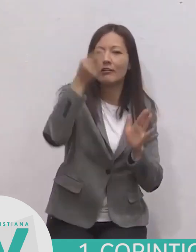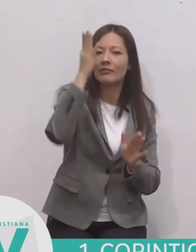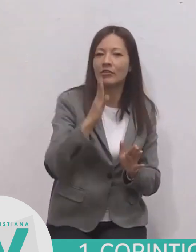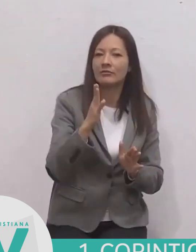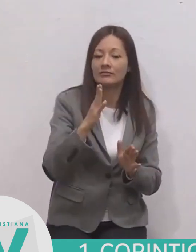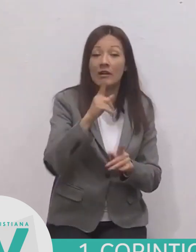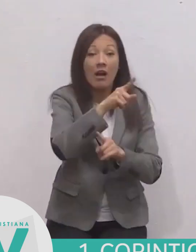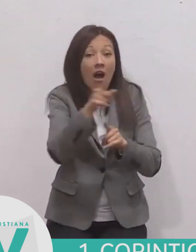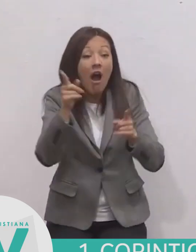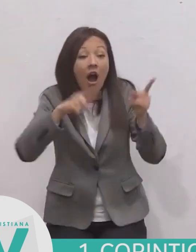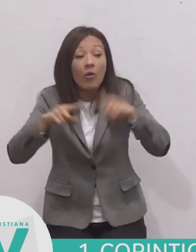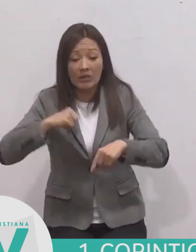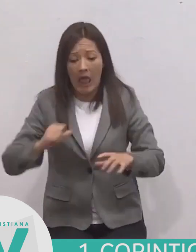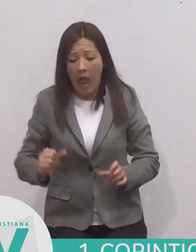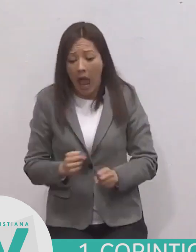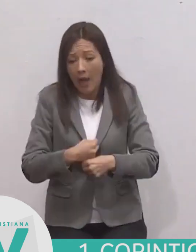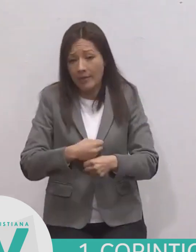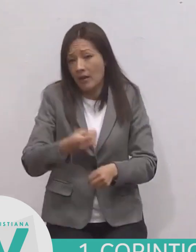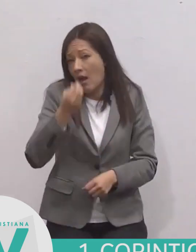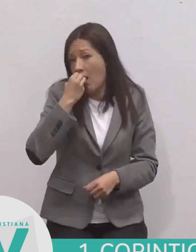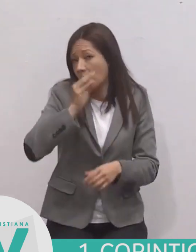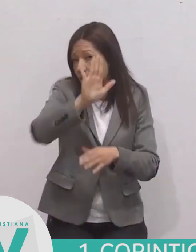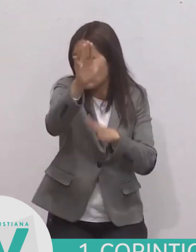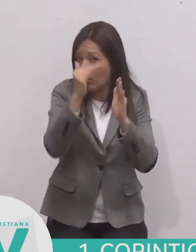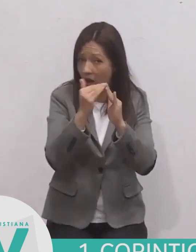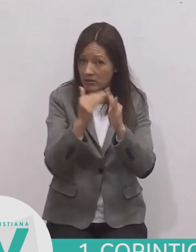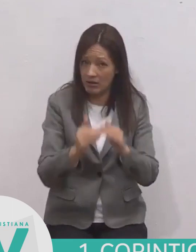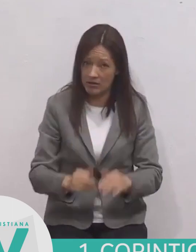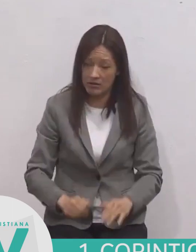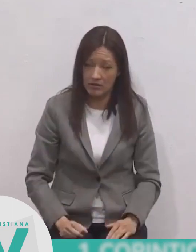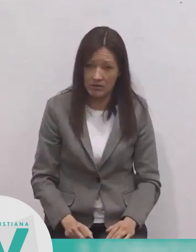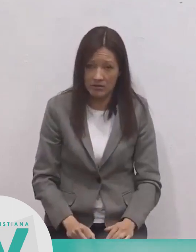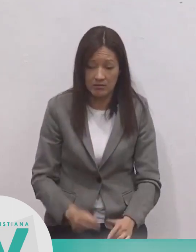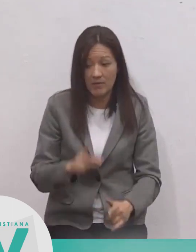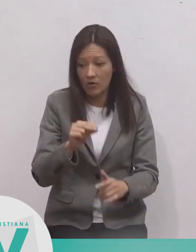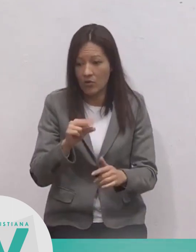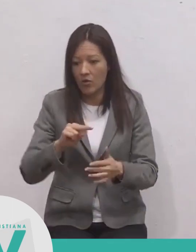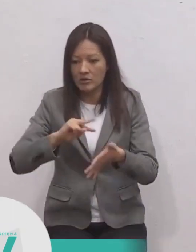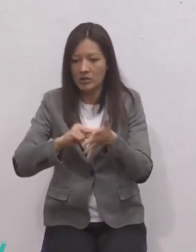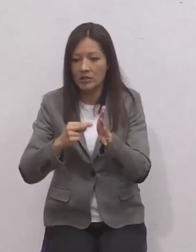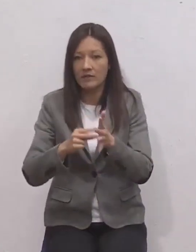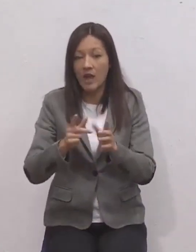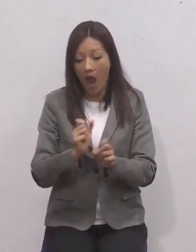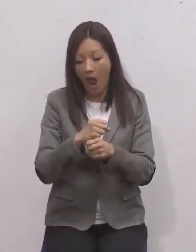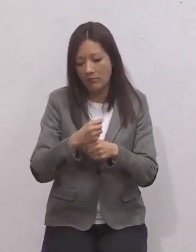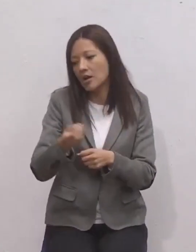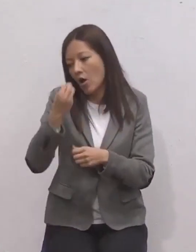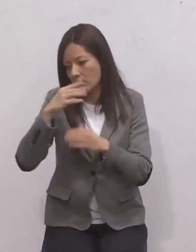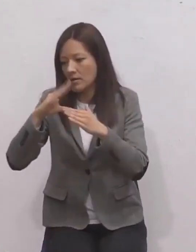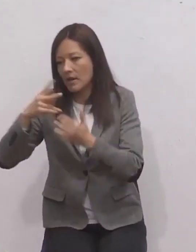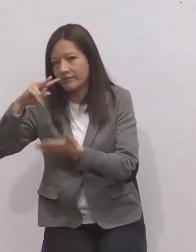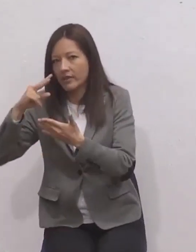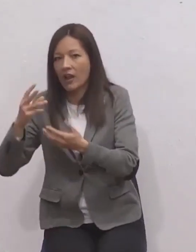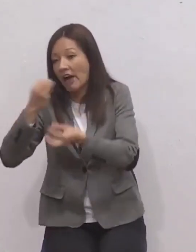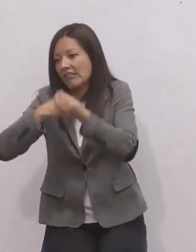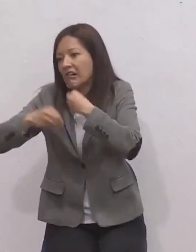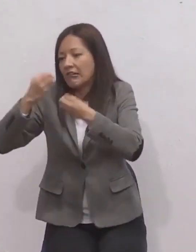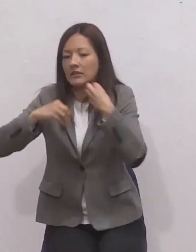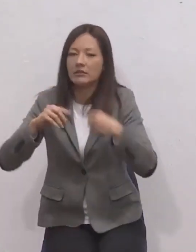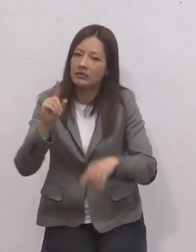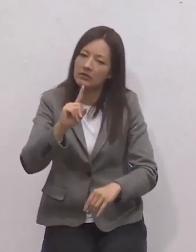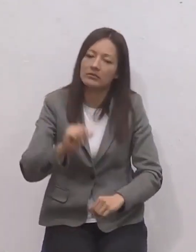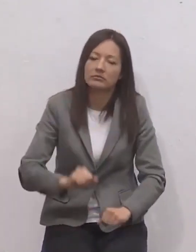hambre, coma en la casa para que no reunáis para juicio. Las demás cosas las pondré en orden cuando yo fuere. Vamos a tomar la cena del Señor.